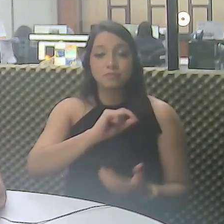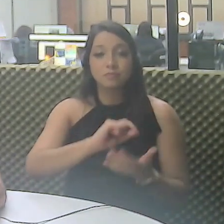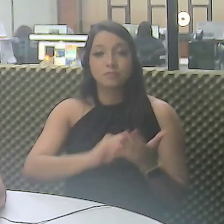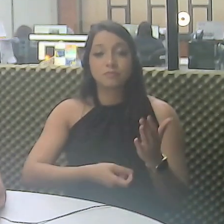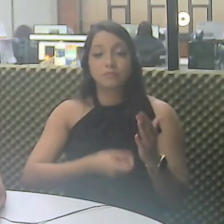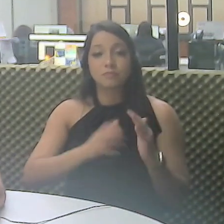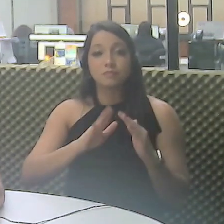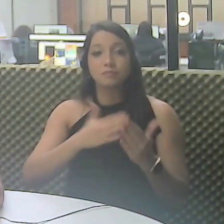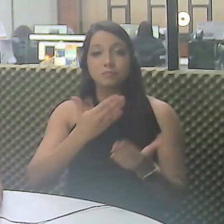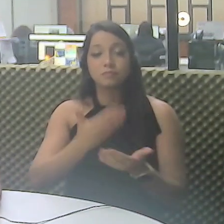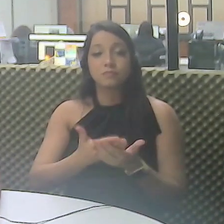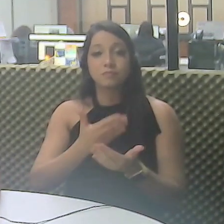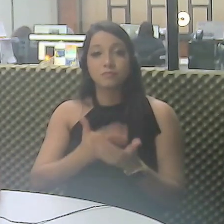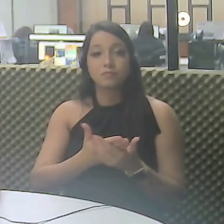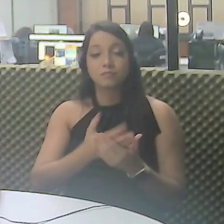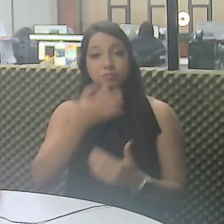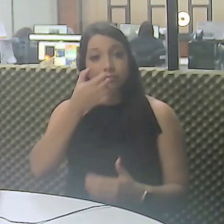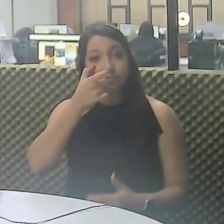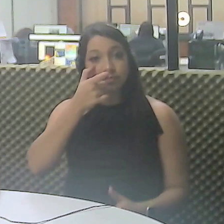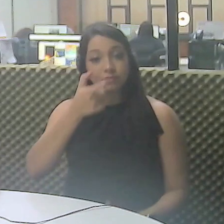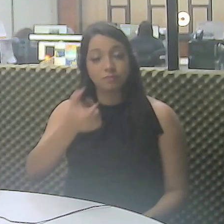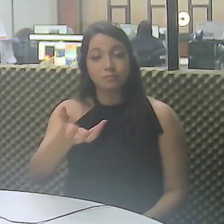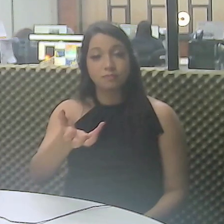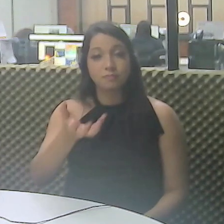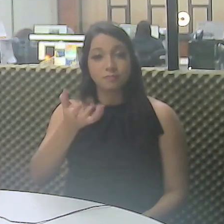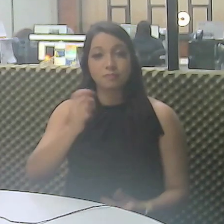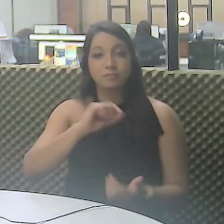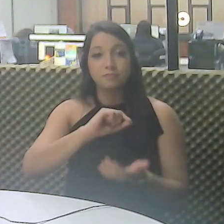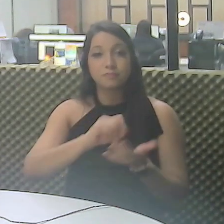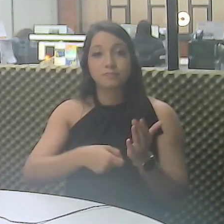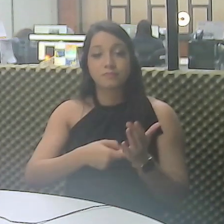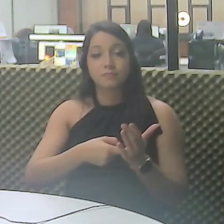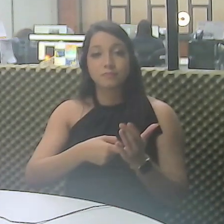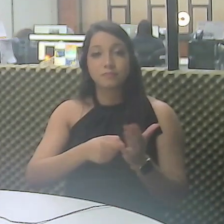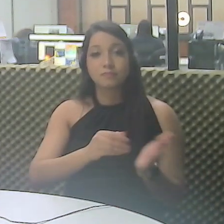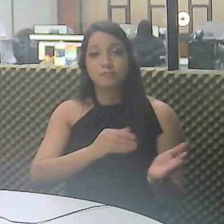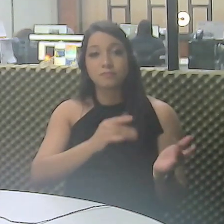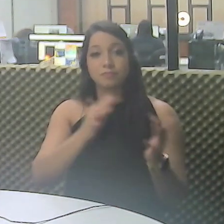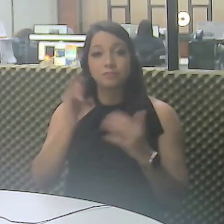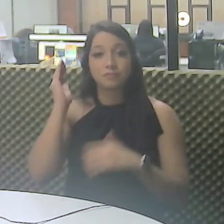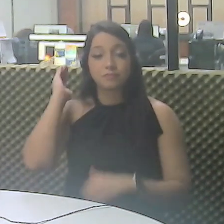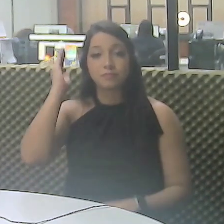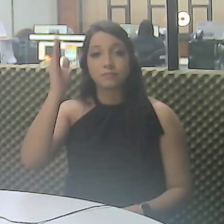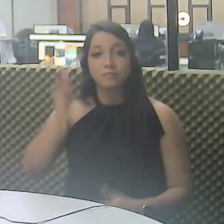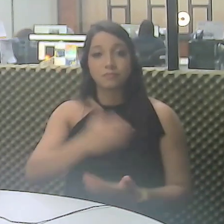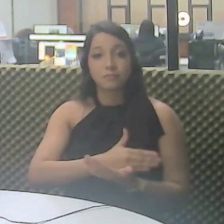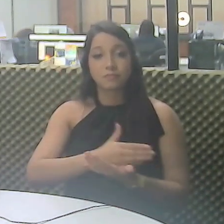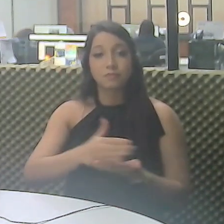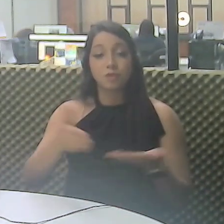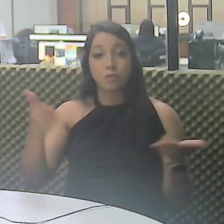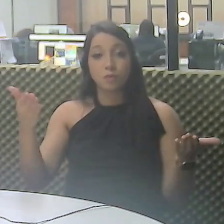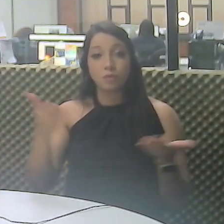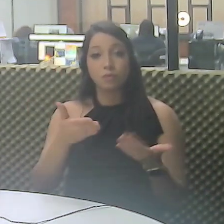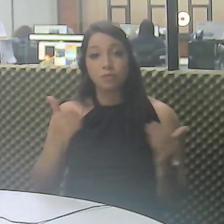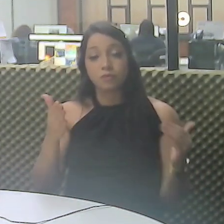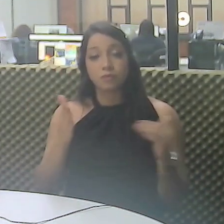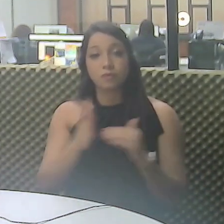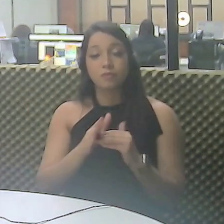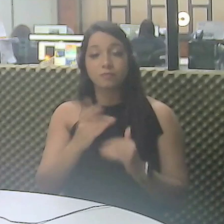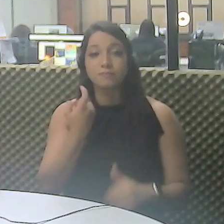matriculados na escola que manifestaram interesse. As inscrições para o período integral começaram hoje e vão até a